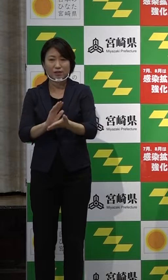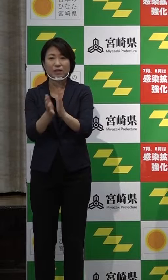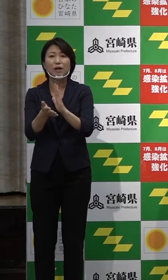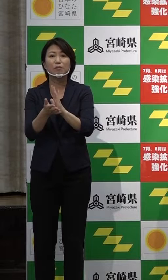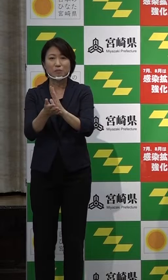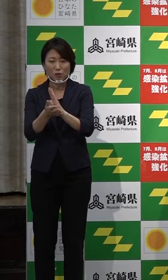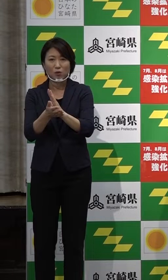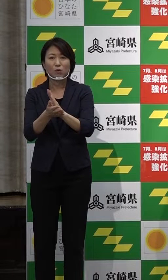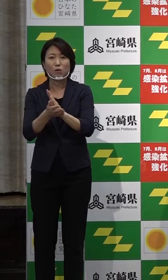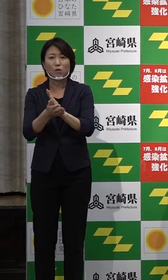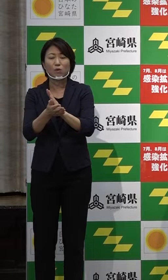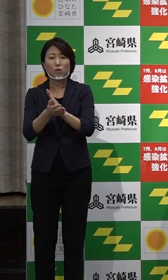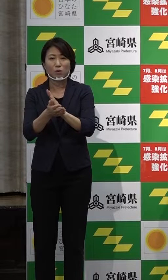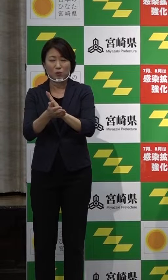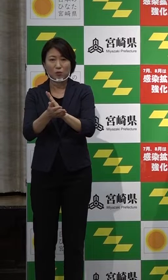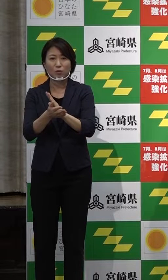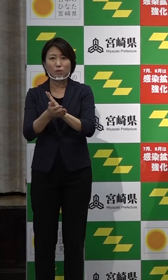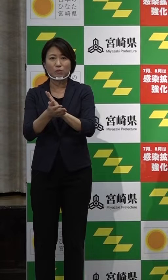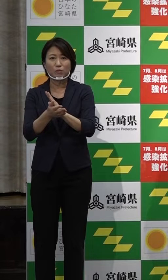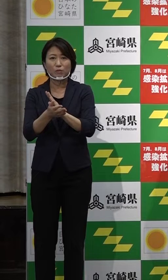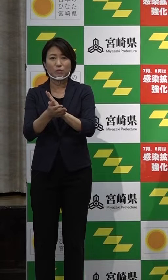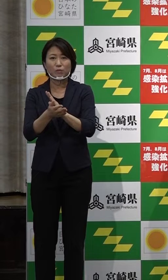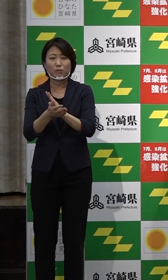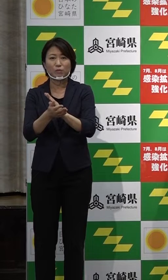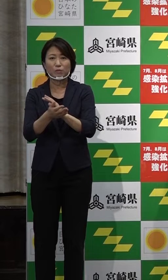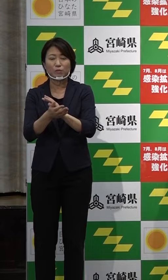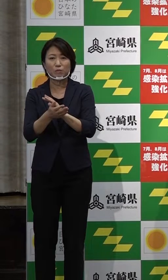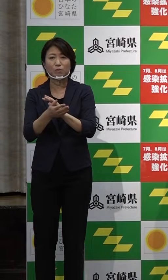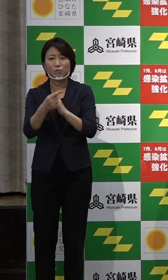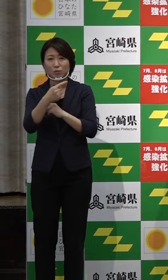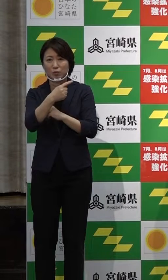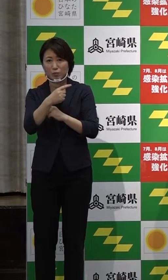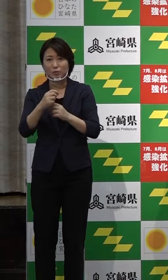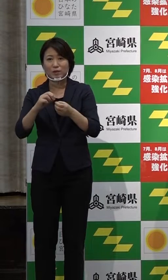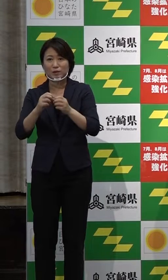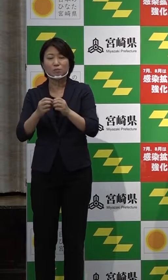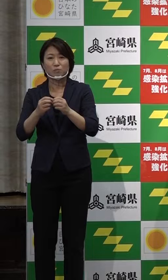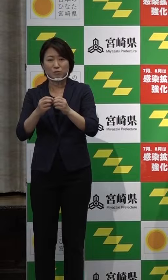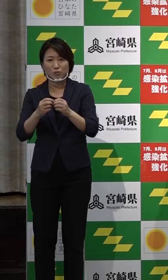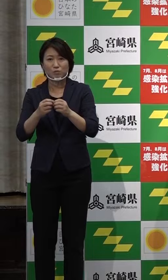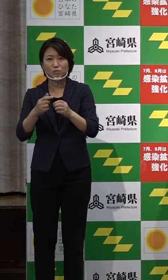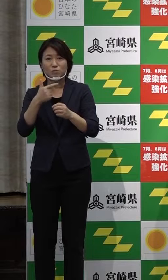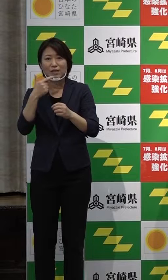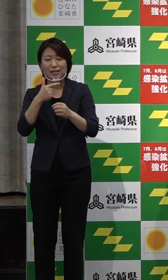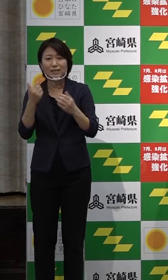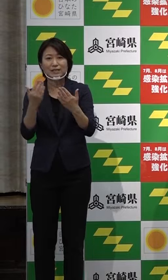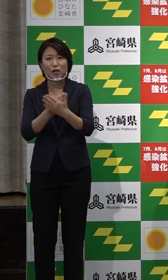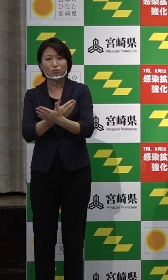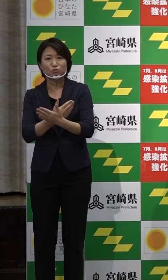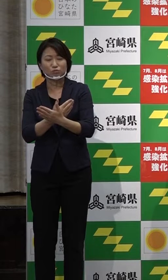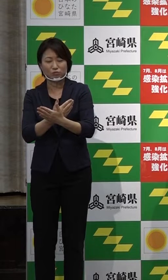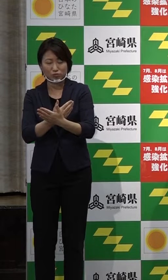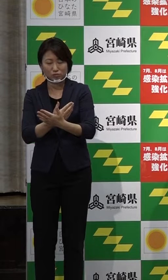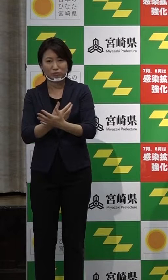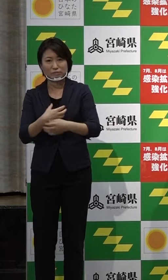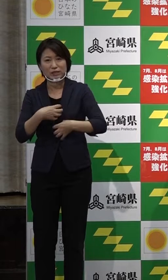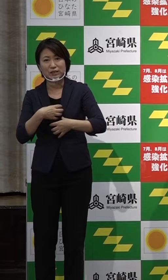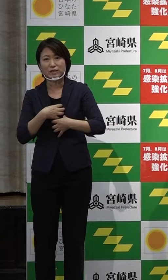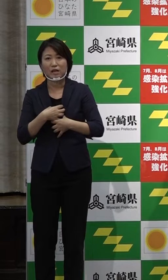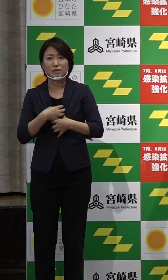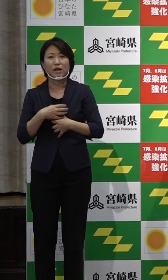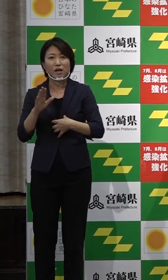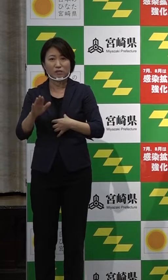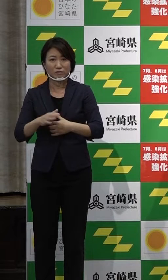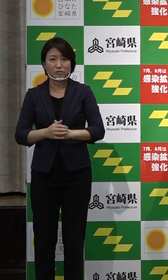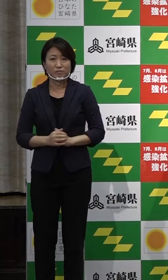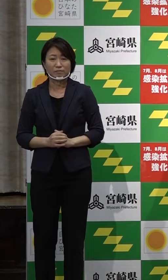も今このトレンドでいくと、この紫になるのは時間の問題ではないかというような今危機感も持っております